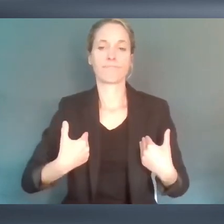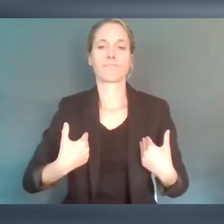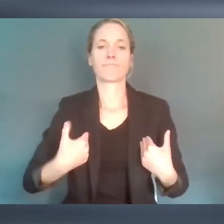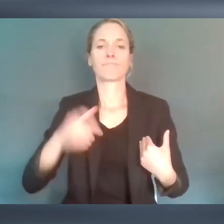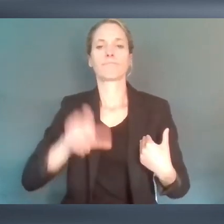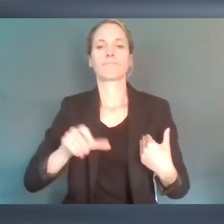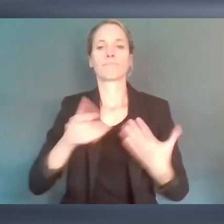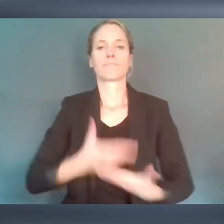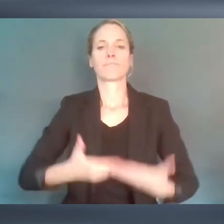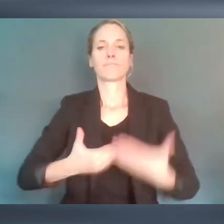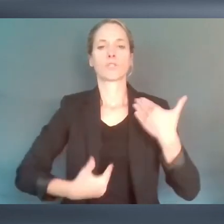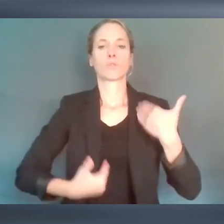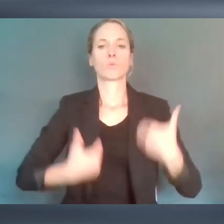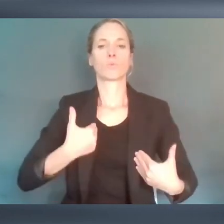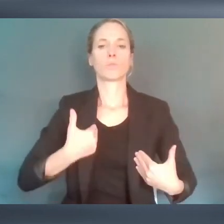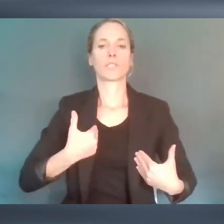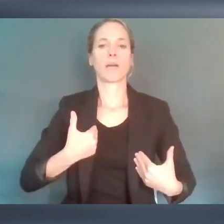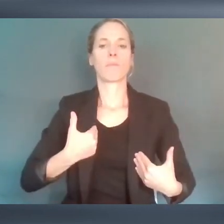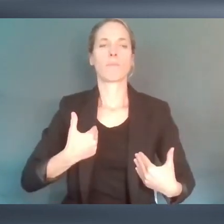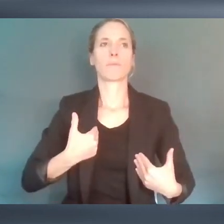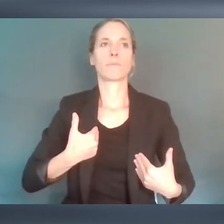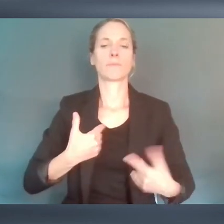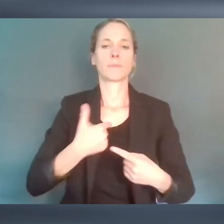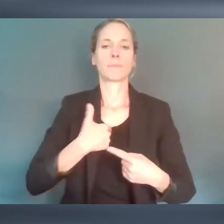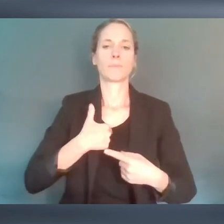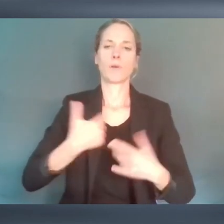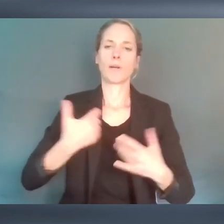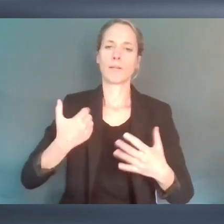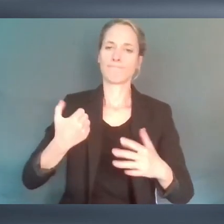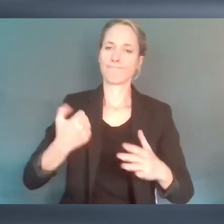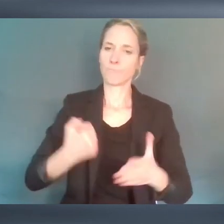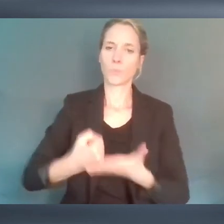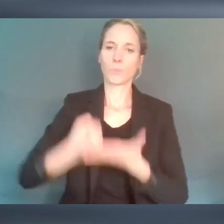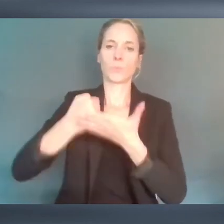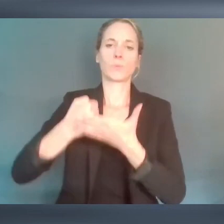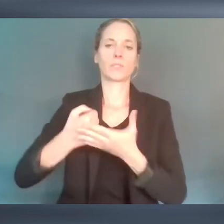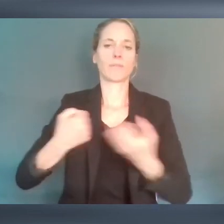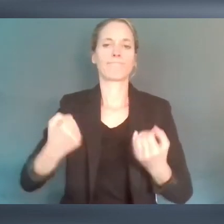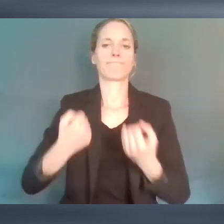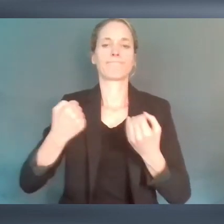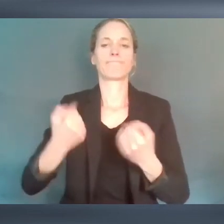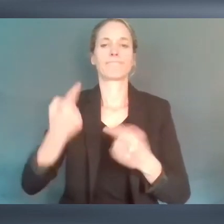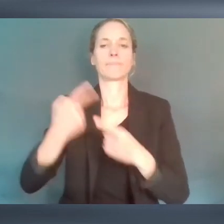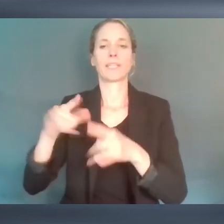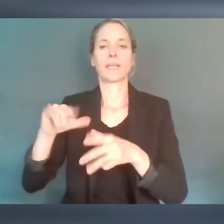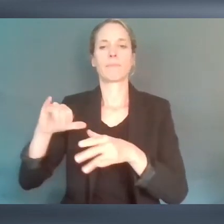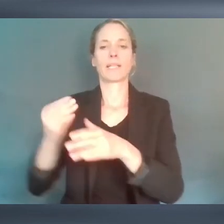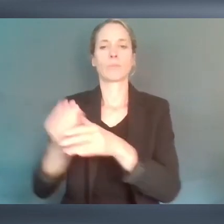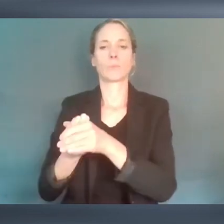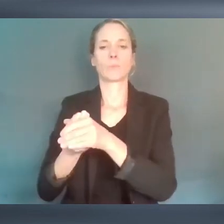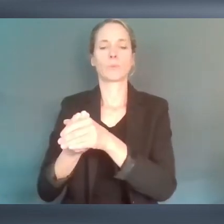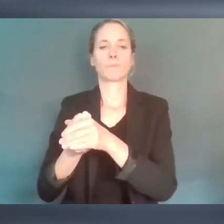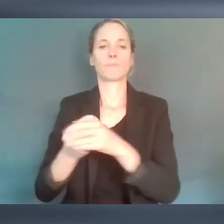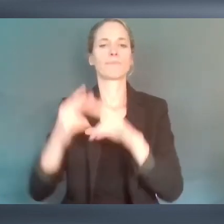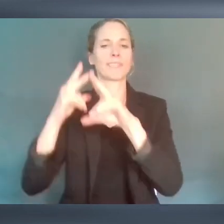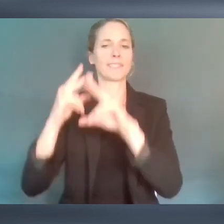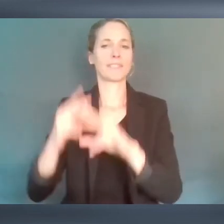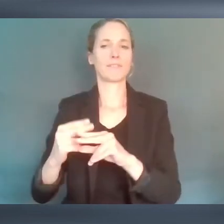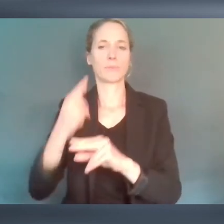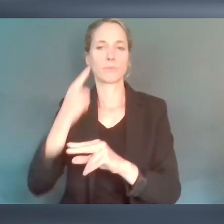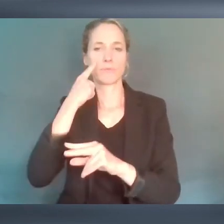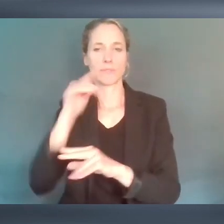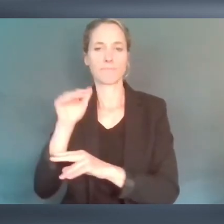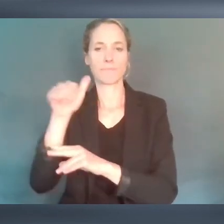situation de handicap et je soutiens activement l'inclusion. La définition, on y reviendra, mais c'est en fait tout ce qui est